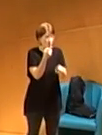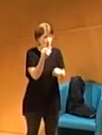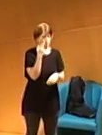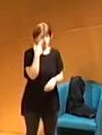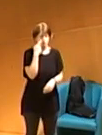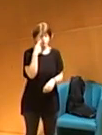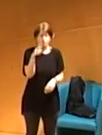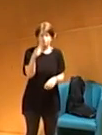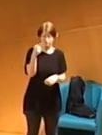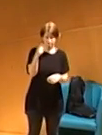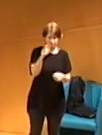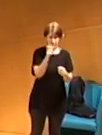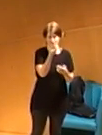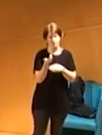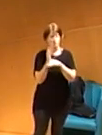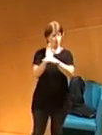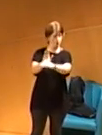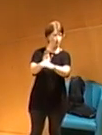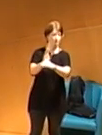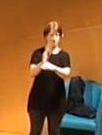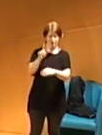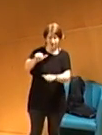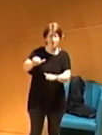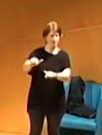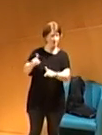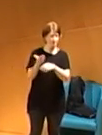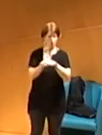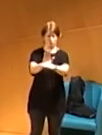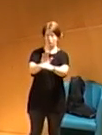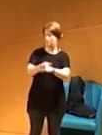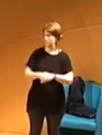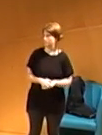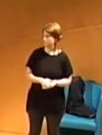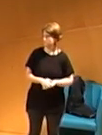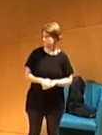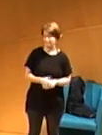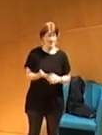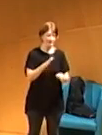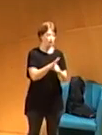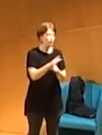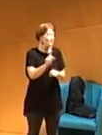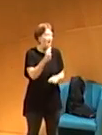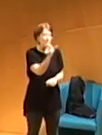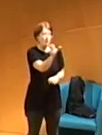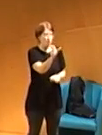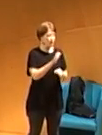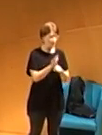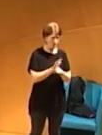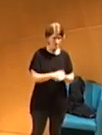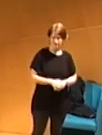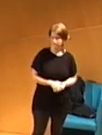vous voyez. Et le risque avec le mot aidant, c'est que... vendredi, là, au colloque Handicap Rare,